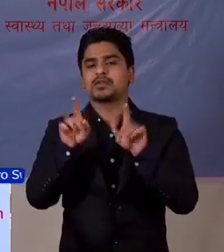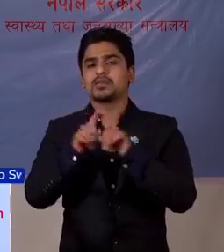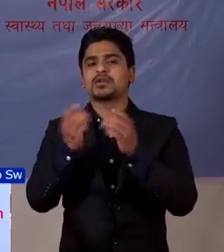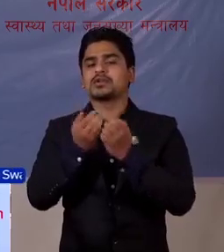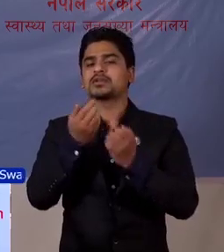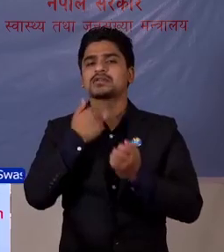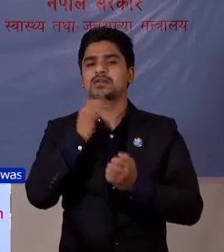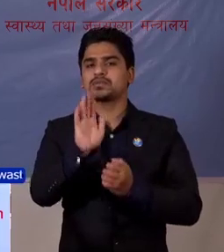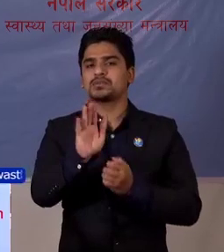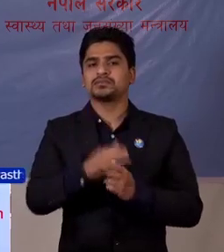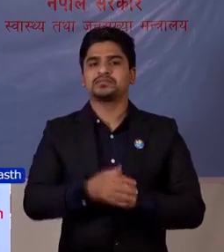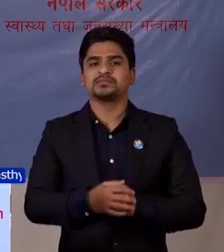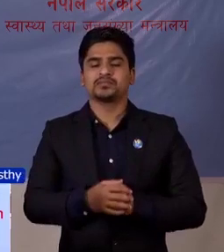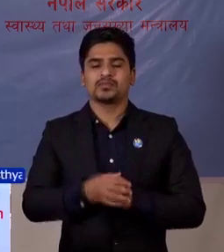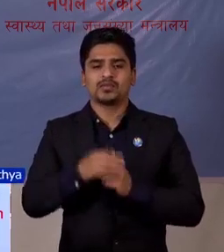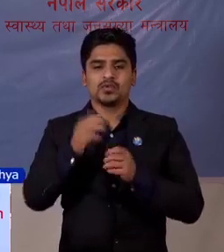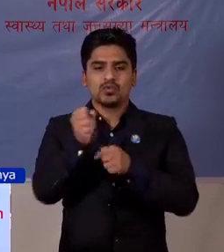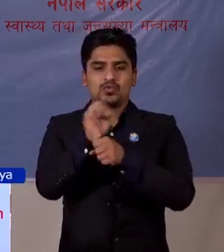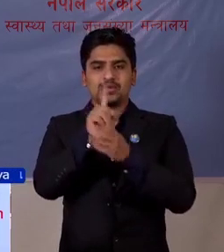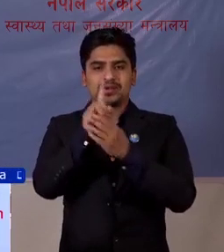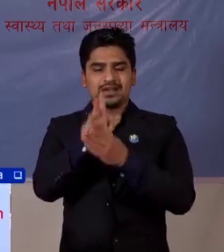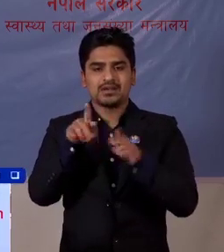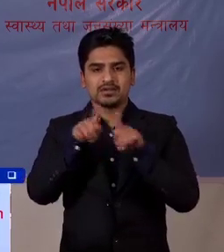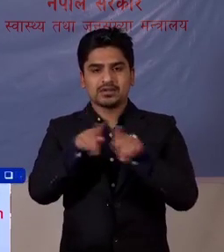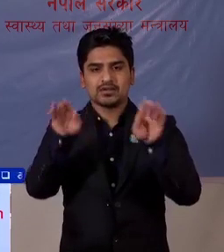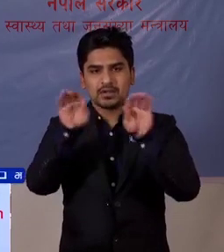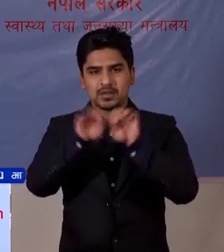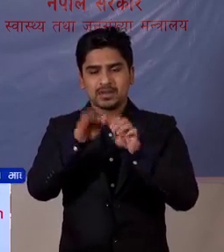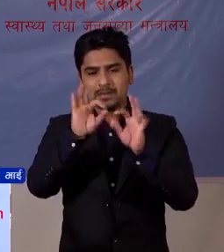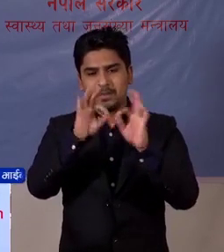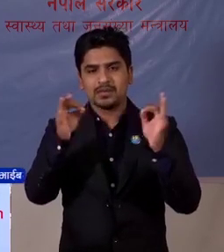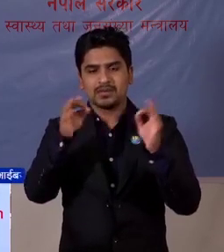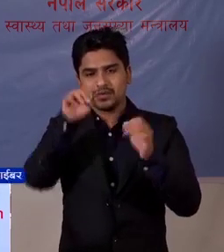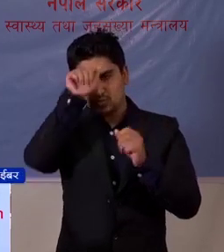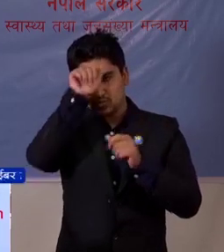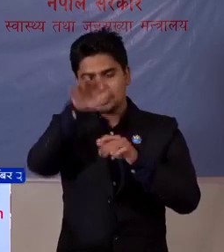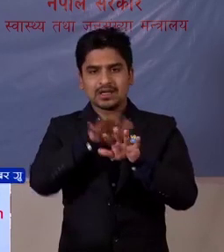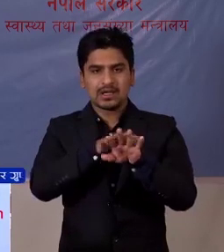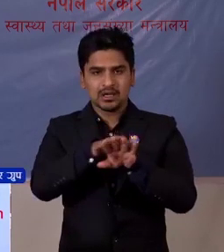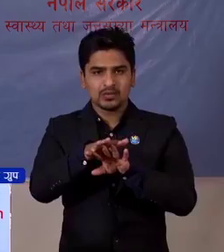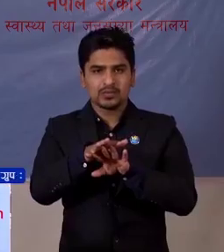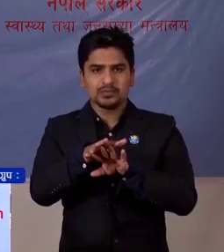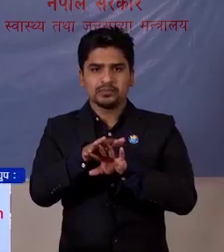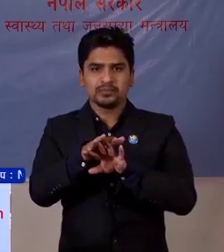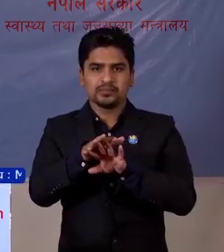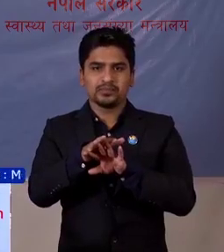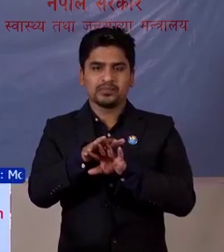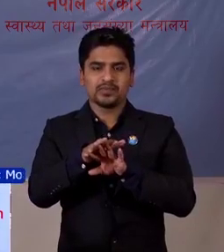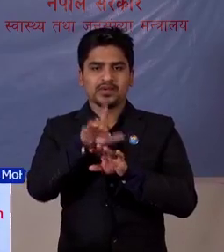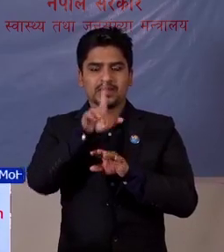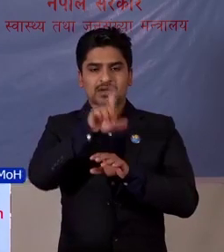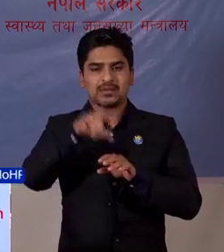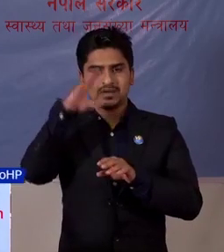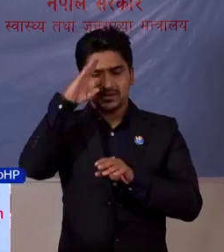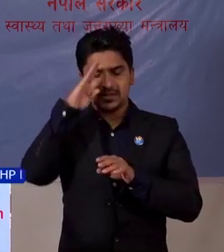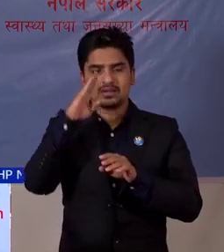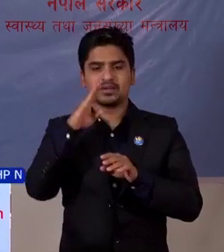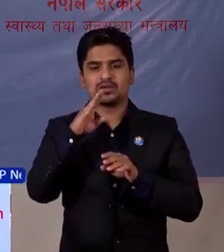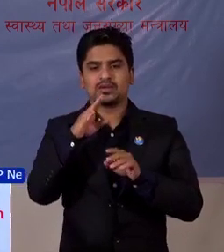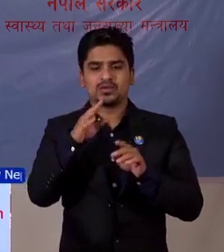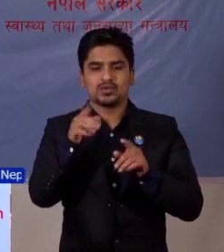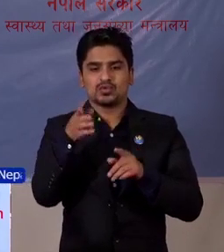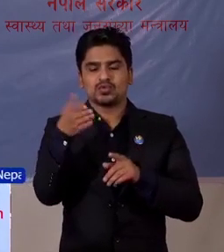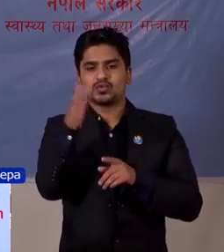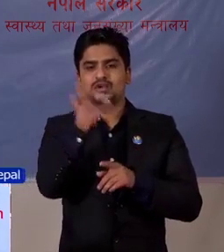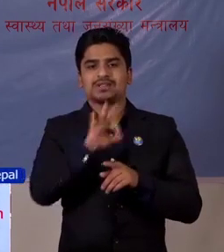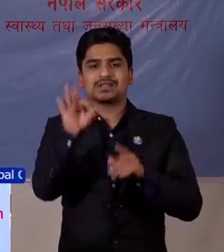गर्न चाहन्छौँ। कोभिड-19 सँग सम्बन्धित विभिन्न सूचनाहरू नेपाल सरकारको स्वास्थ्य तथा